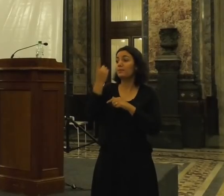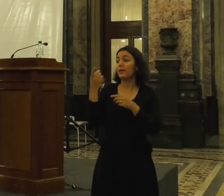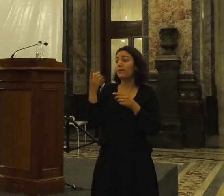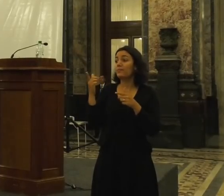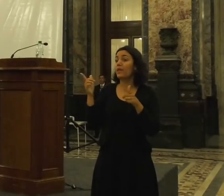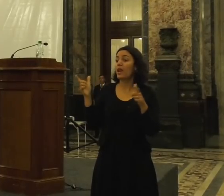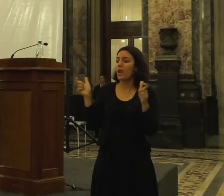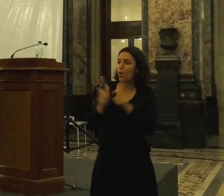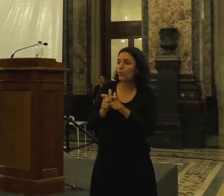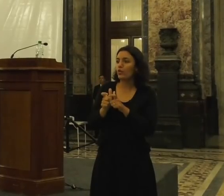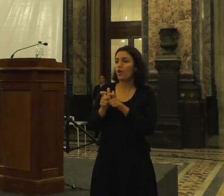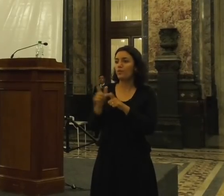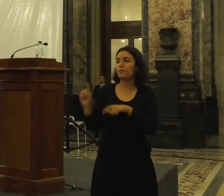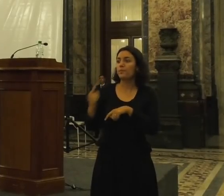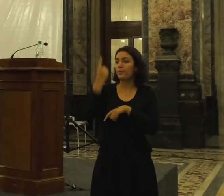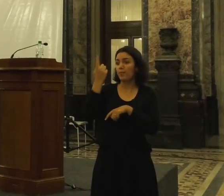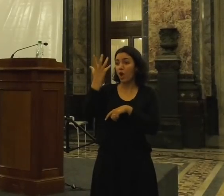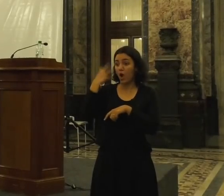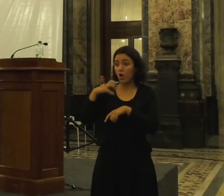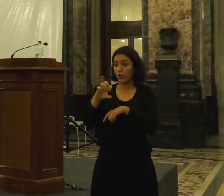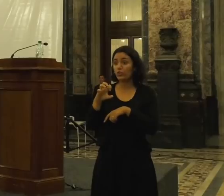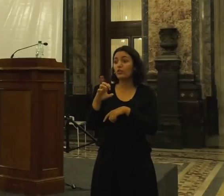comité académico fue el 1 de agosto del